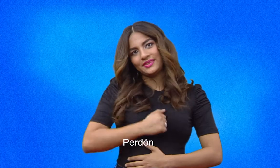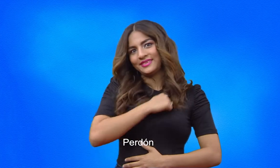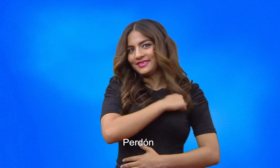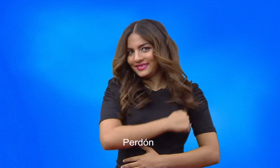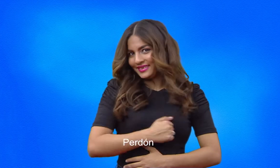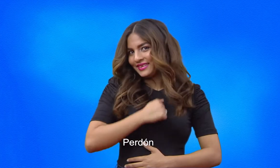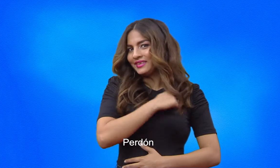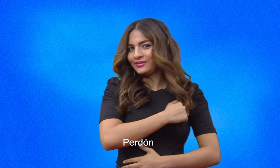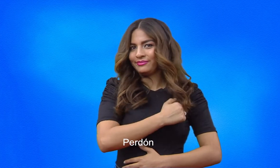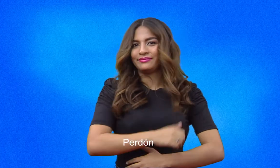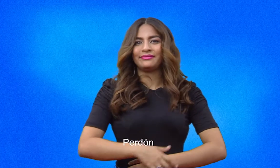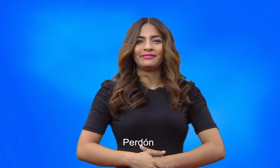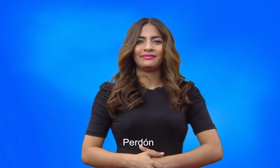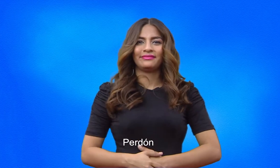Perdón.